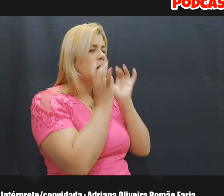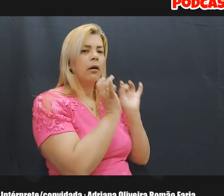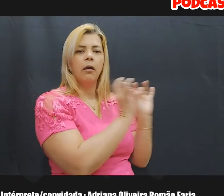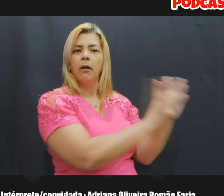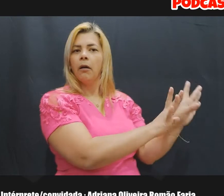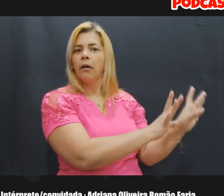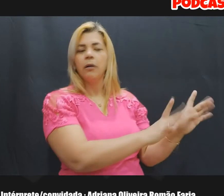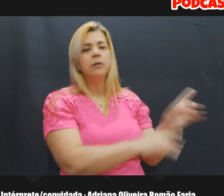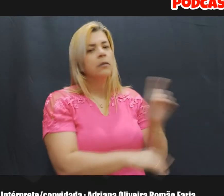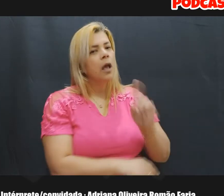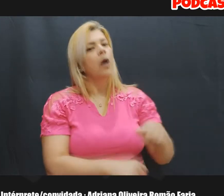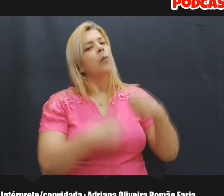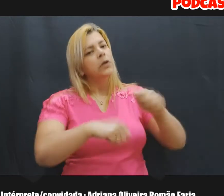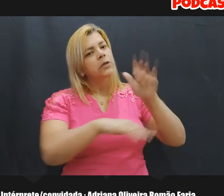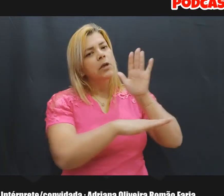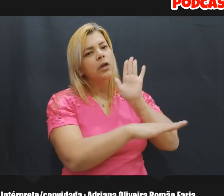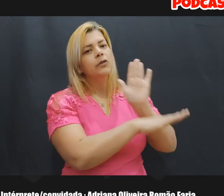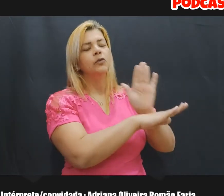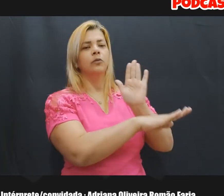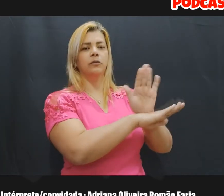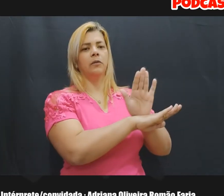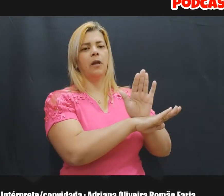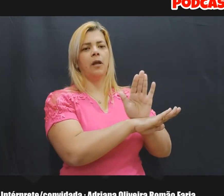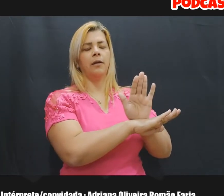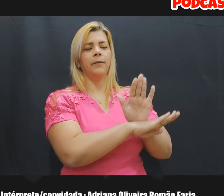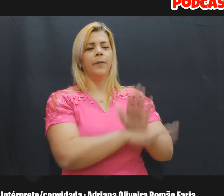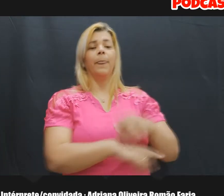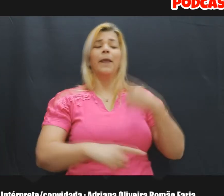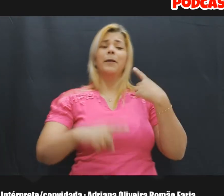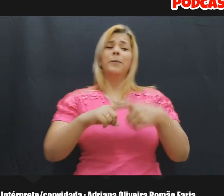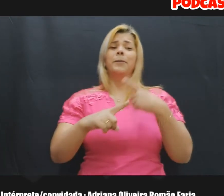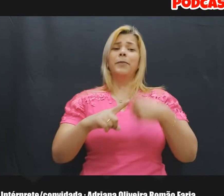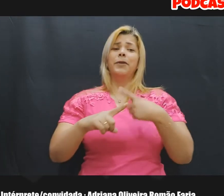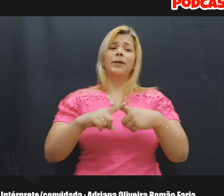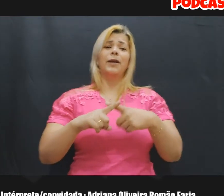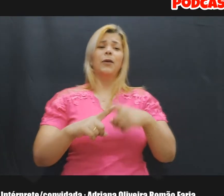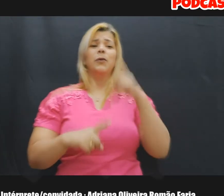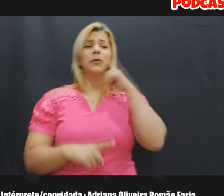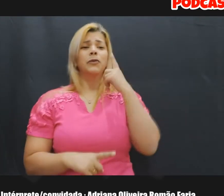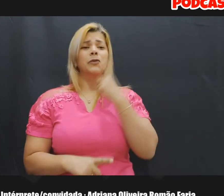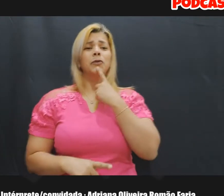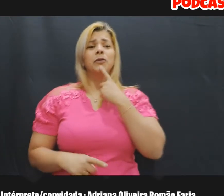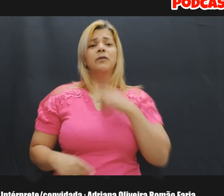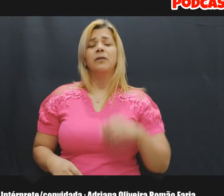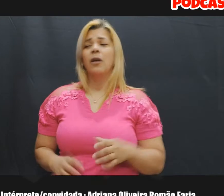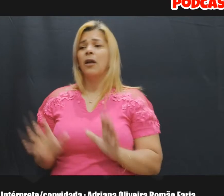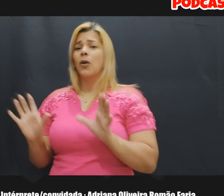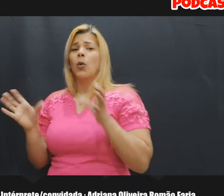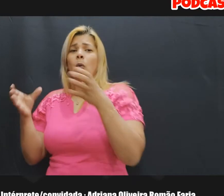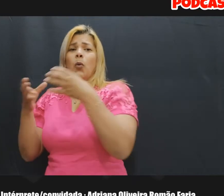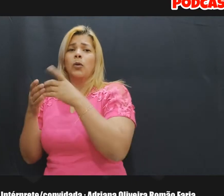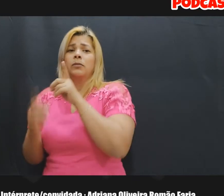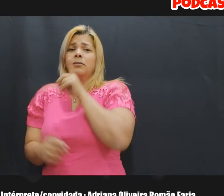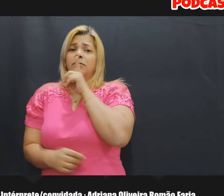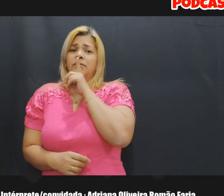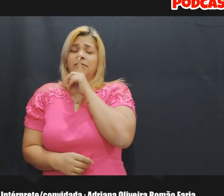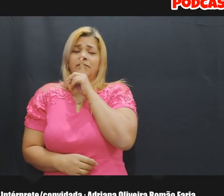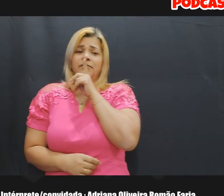poder entender, porque muitas vezes eles vivem no mundo do silêncio mesmo, vivem